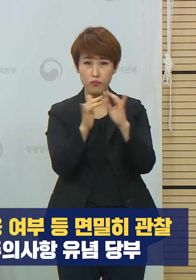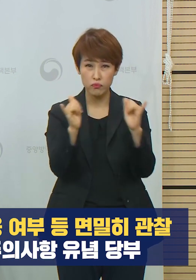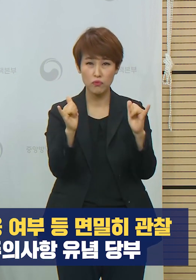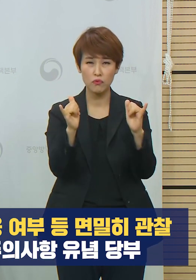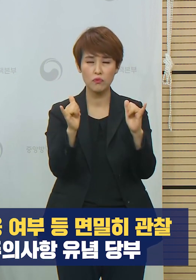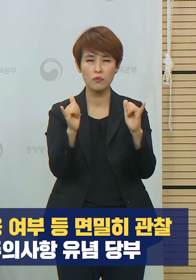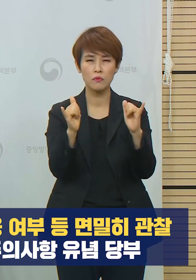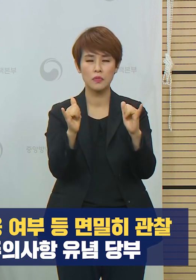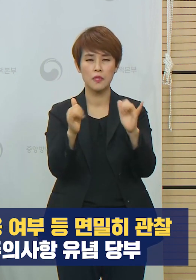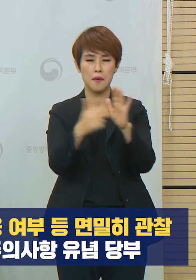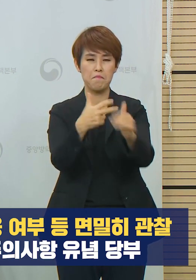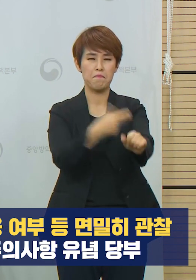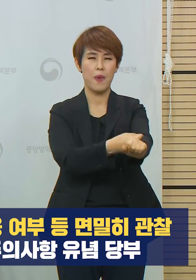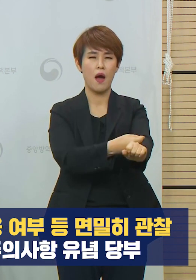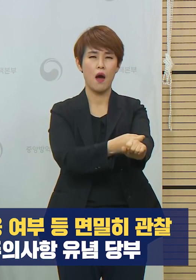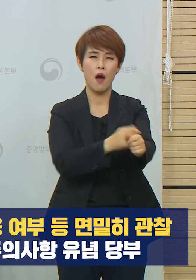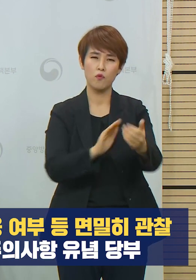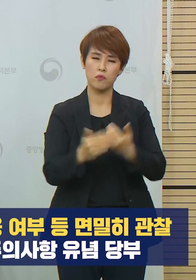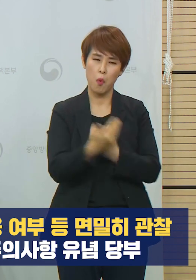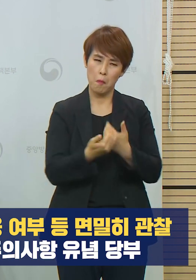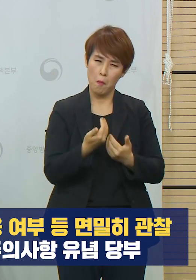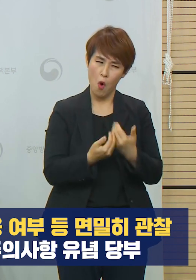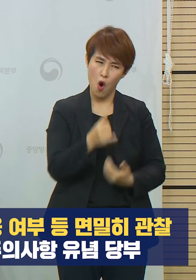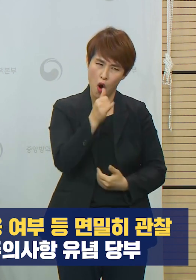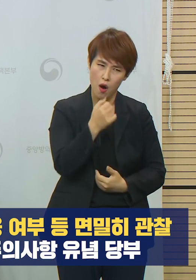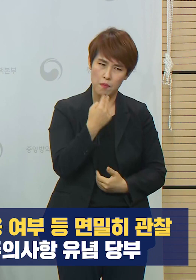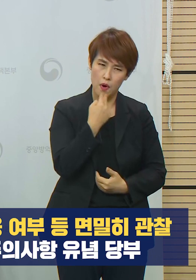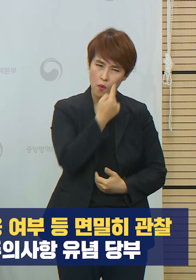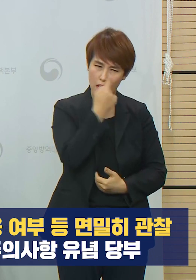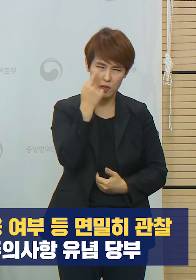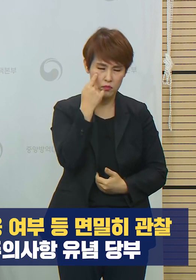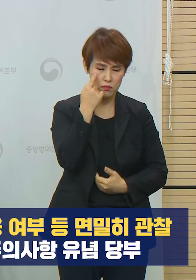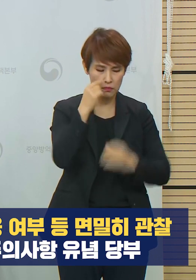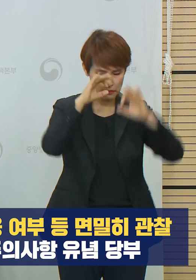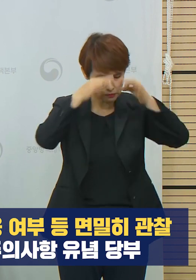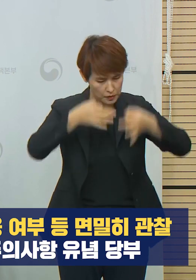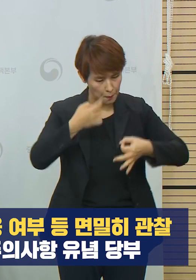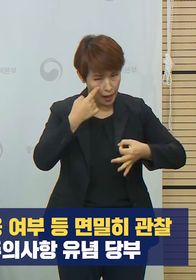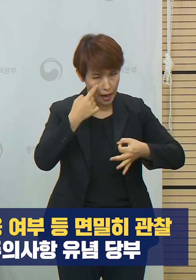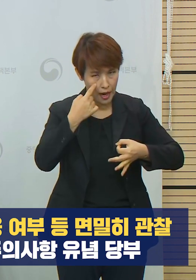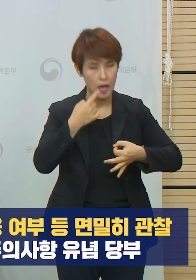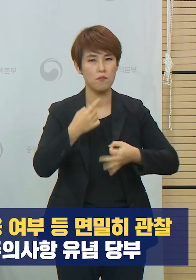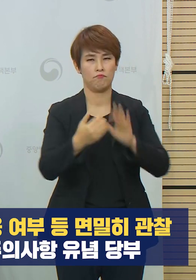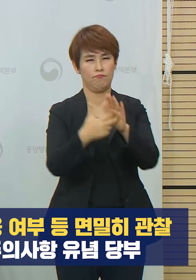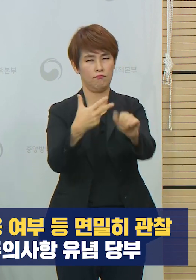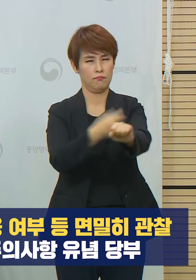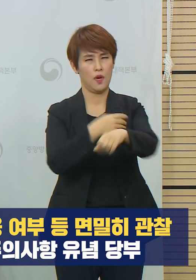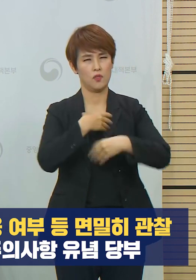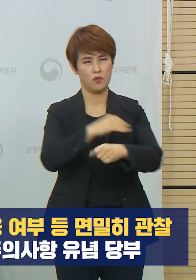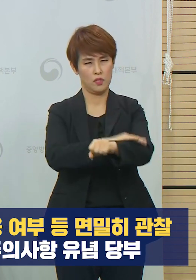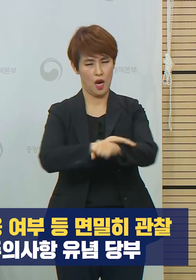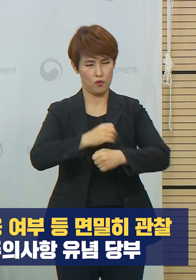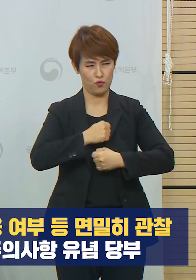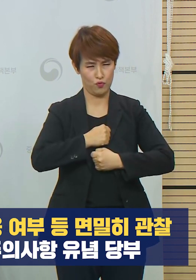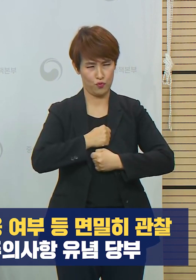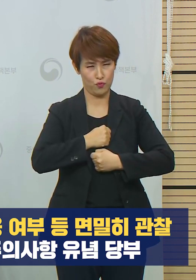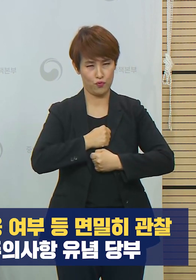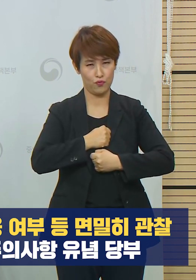기저질환자들은 접종 후에 이상 반응 여부 등도 면밀히 관찰하는 등 안전한 예방접종을 위한